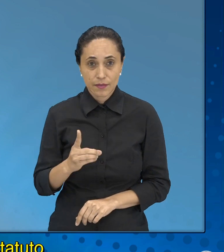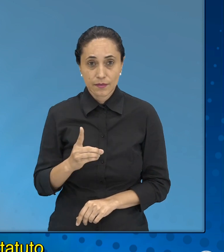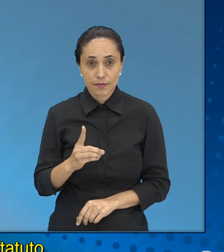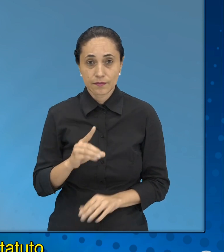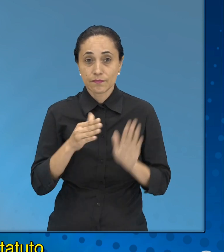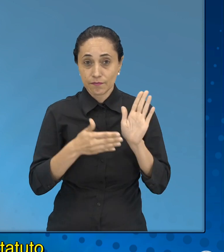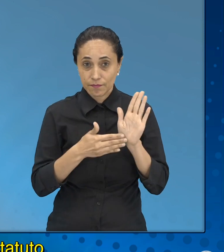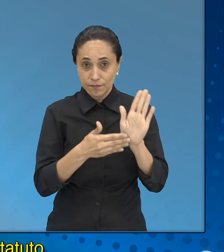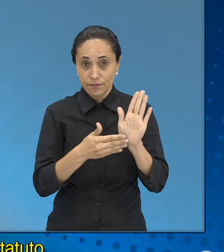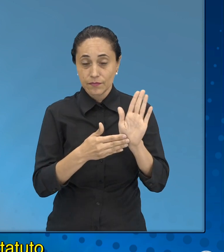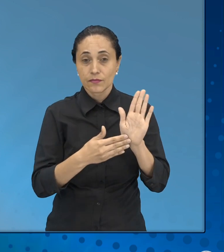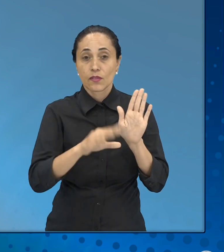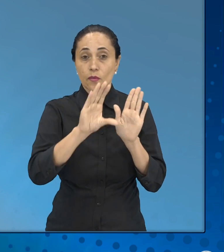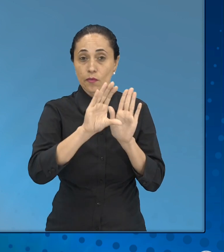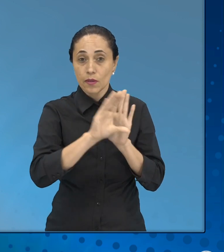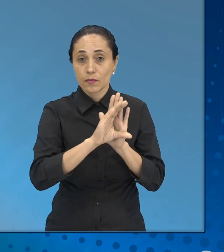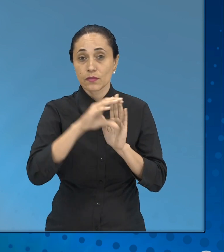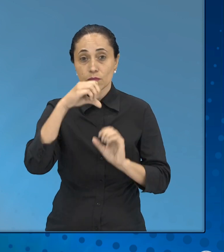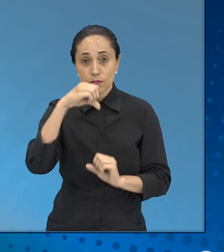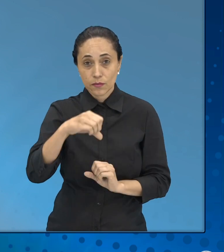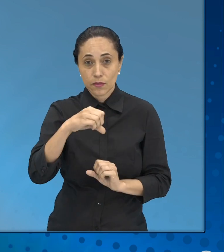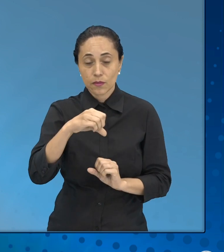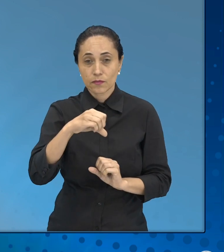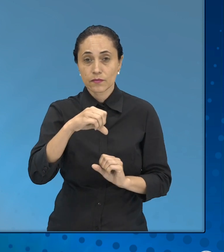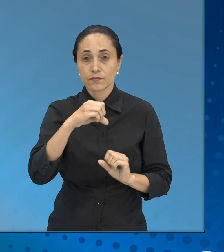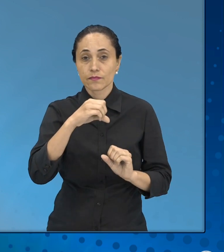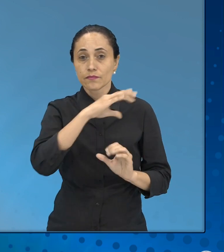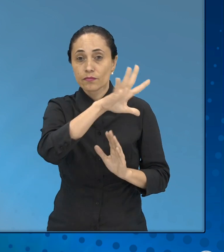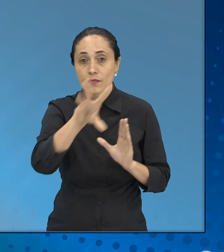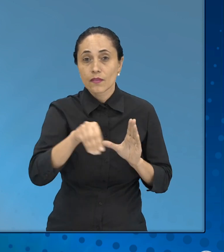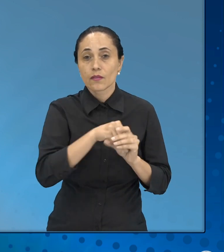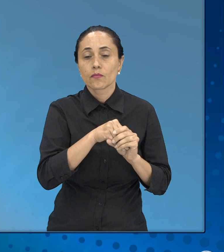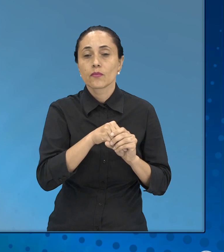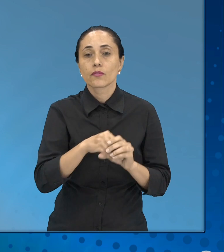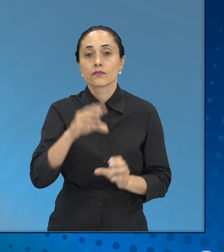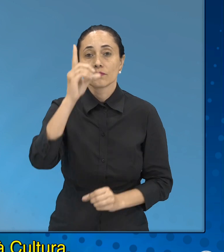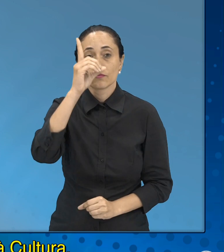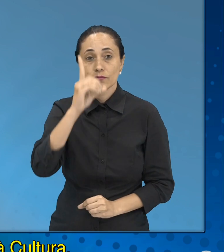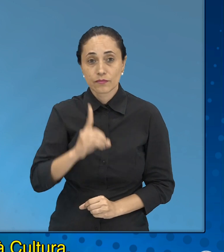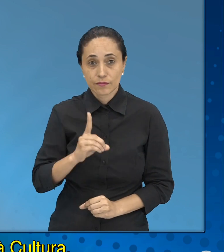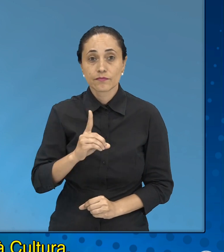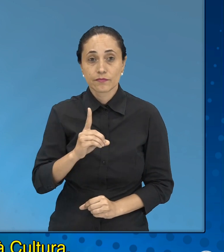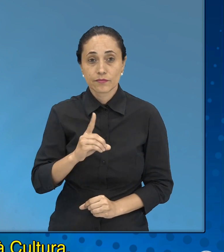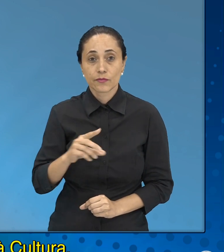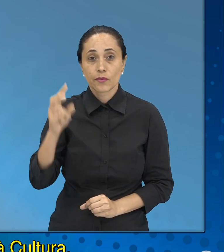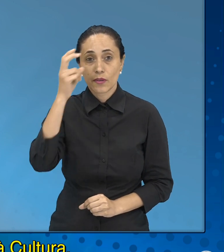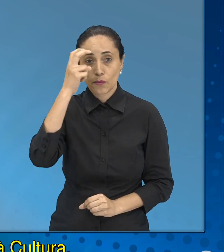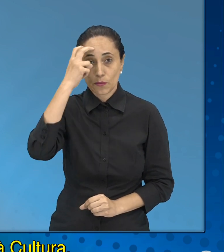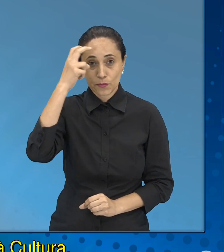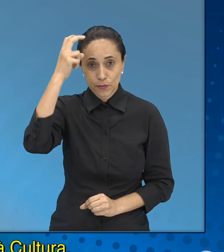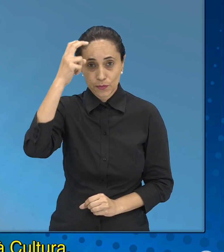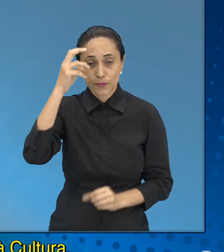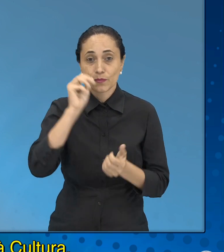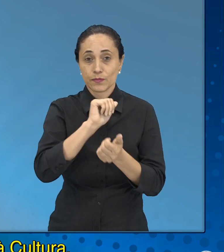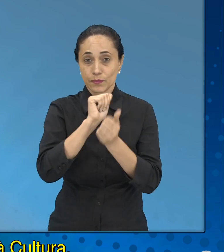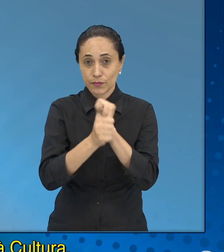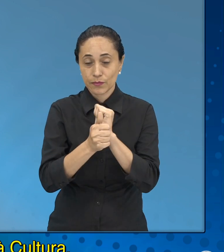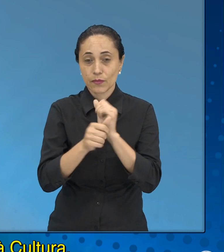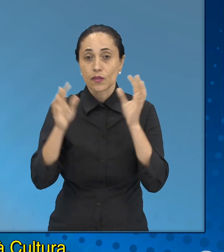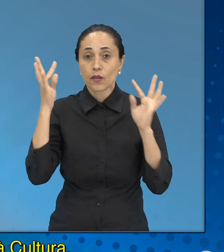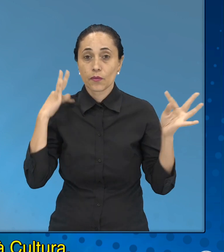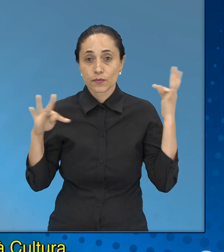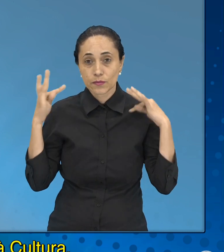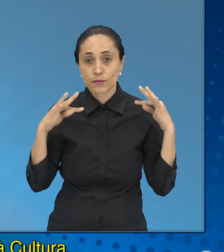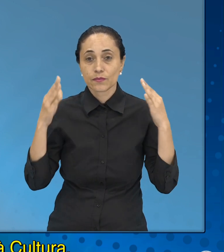da Pessoa com Deficiência. Nele é reservado o capítulo 9 para tratar do direito à cultura,